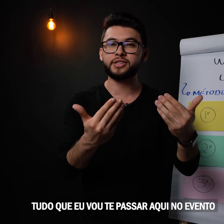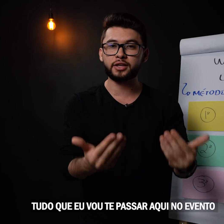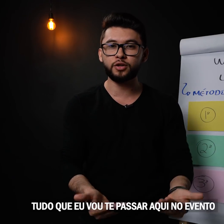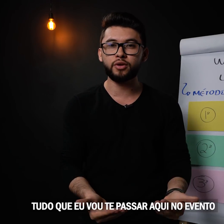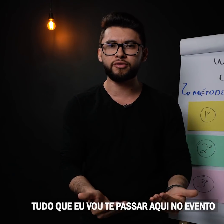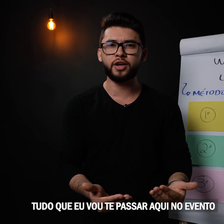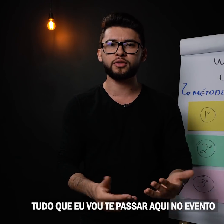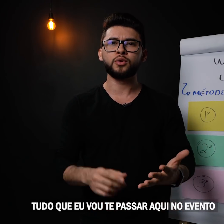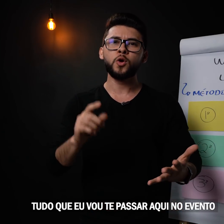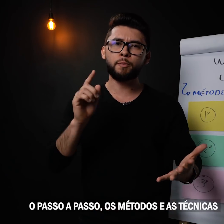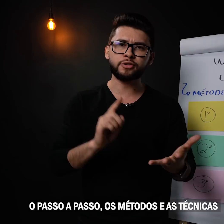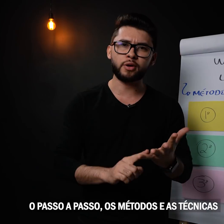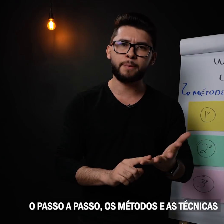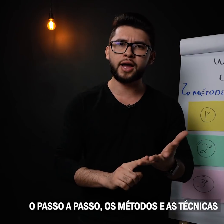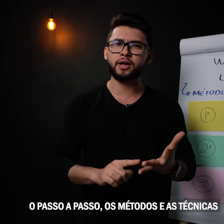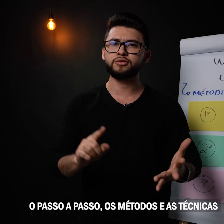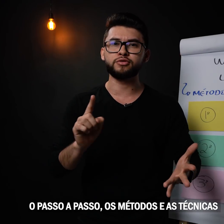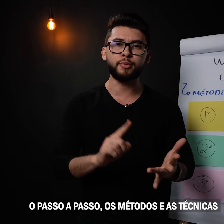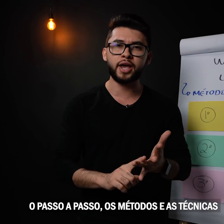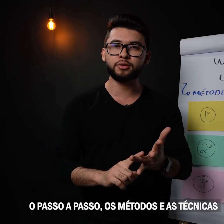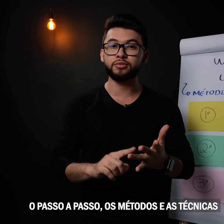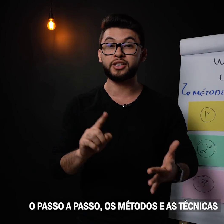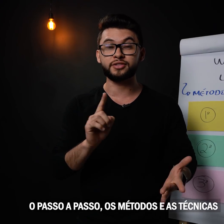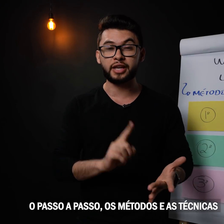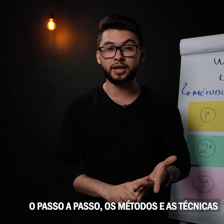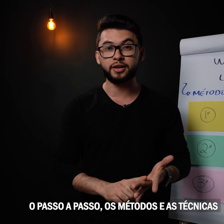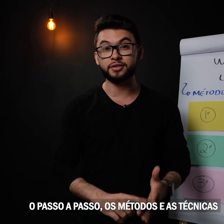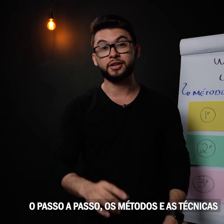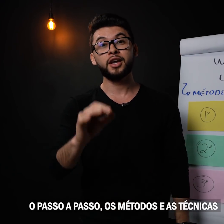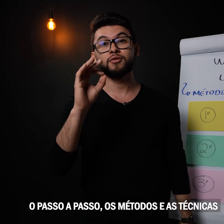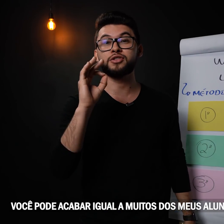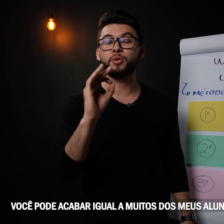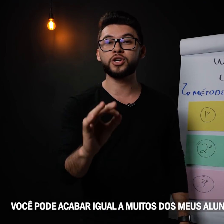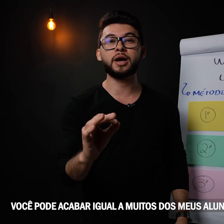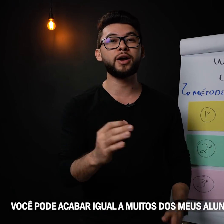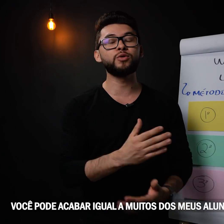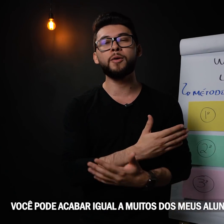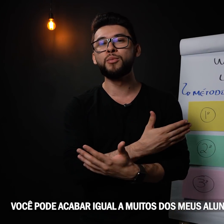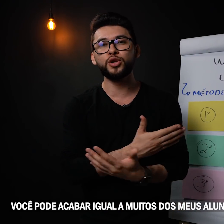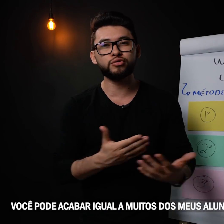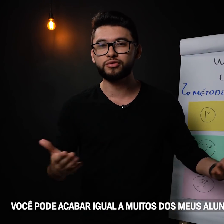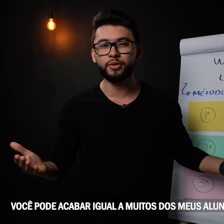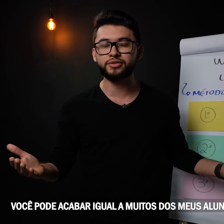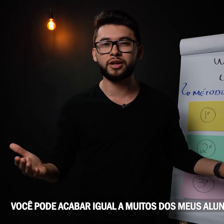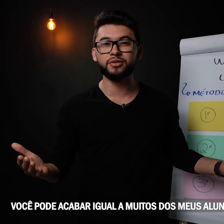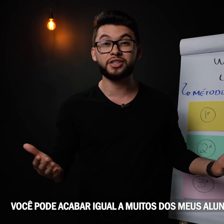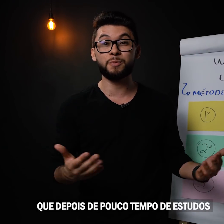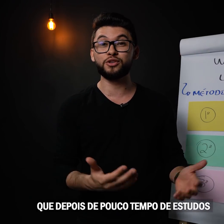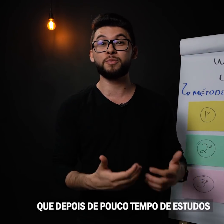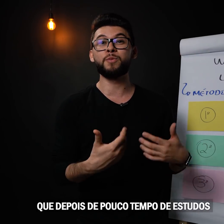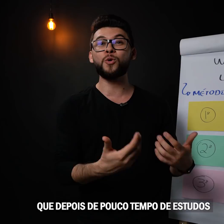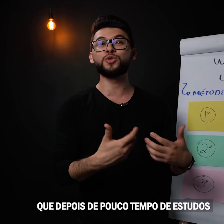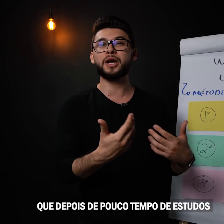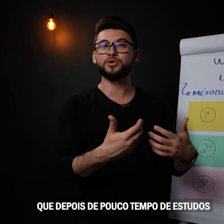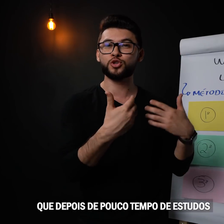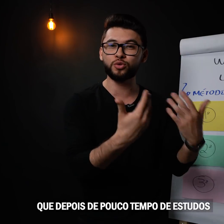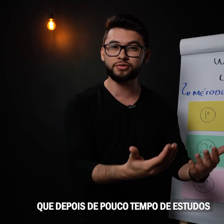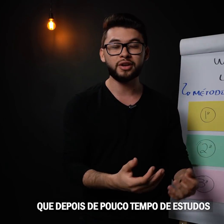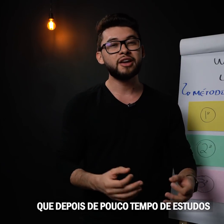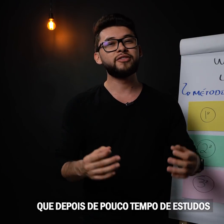aqui no evento, o passo a passo, os métodos e as técnicas, você pode acabar igual a muitos dos meus alunos que depois de pouco tempo de estudos